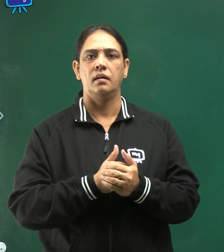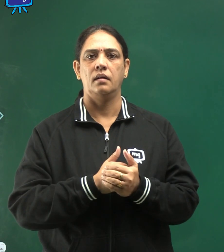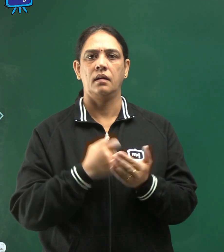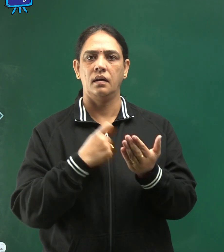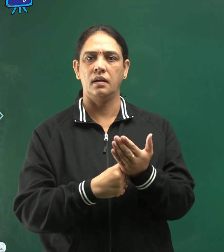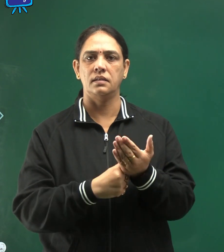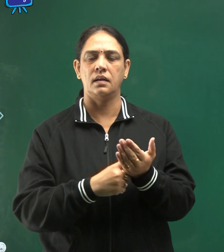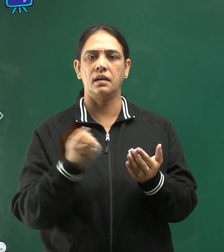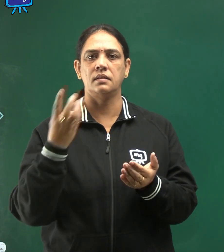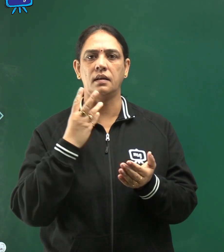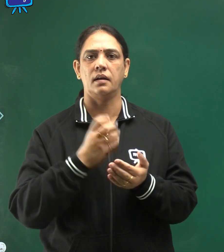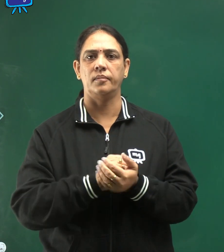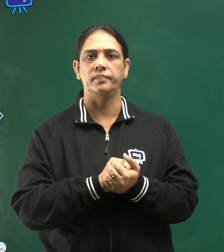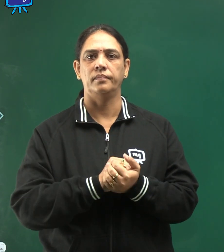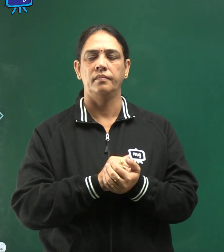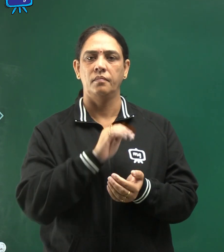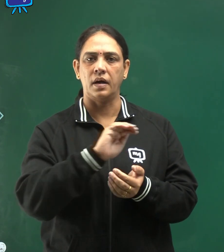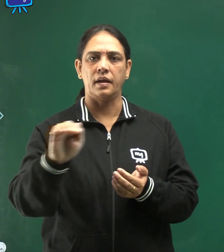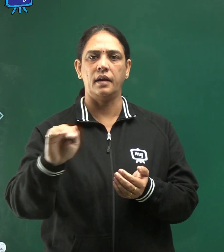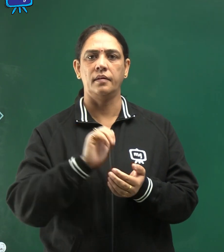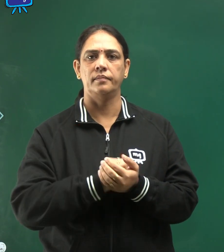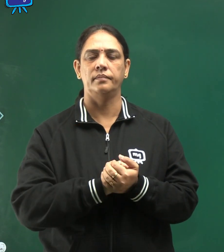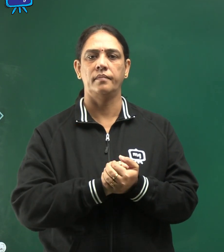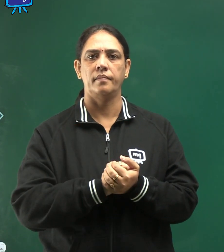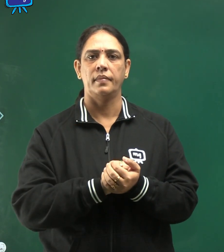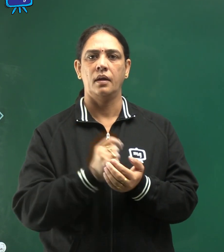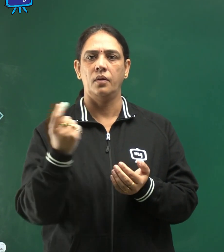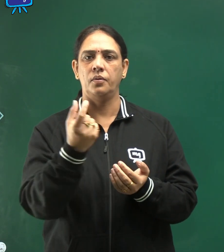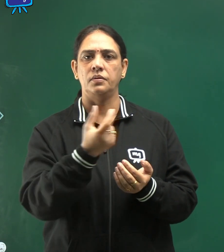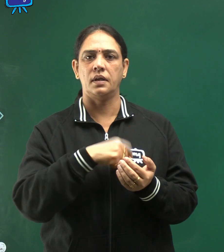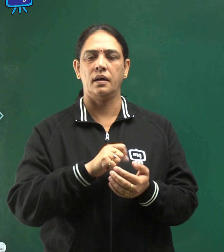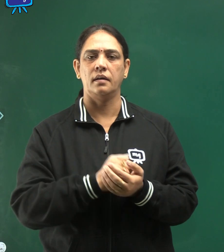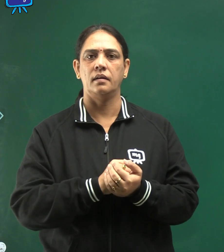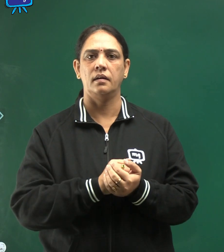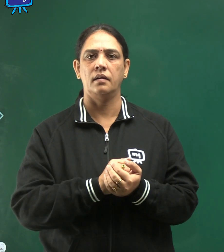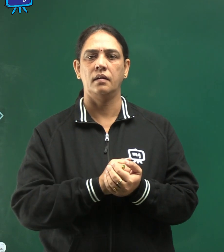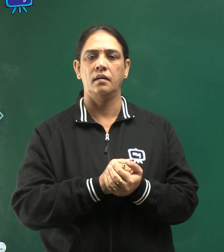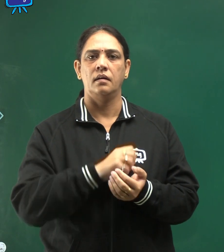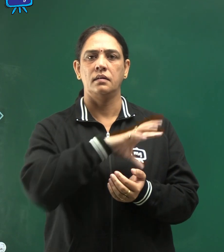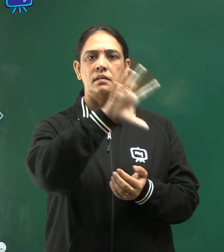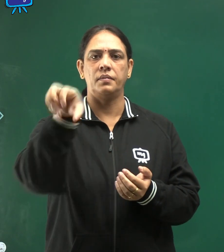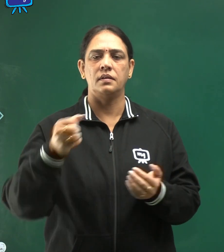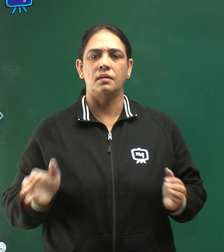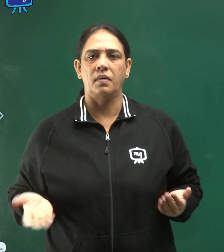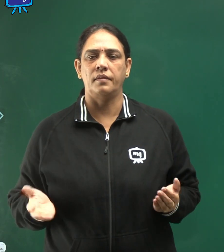परिणामों की संख्या बटे प्रयोग के सभी